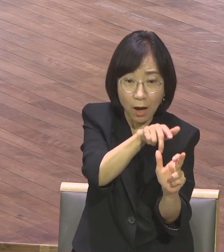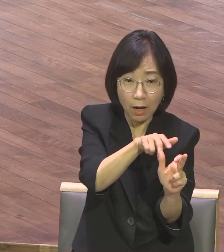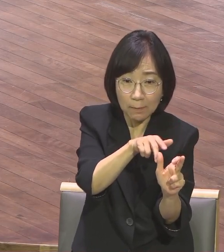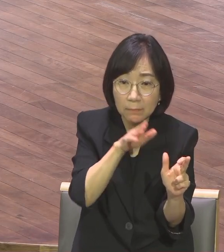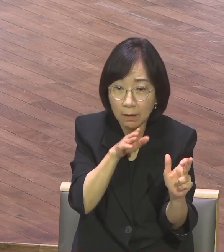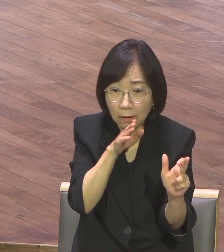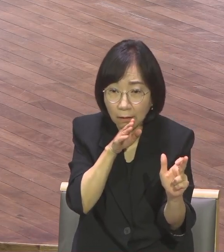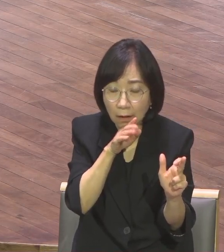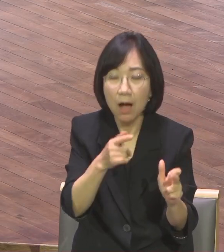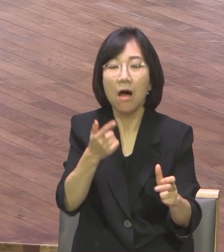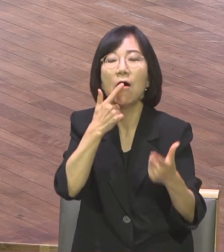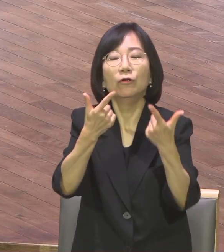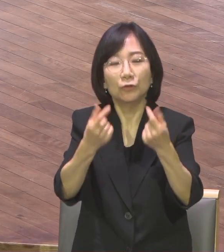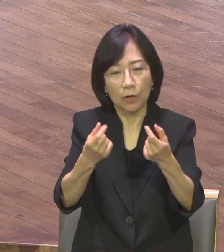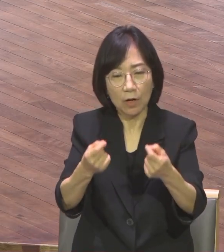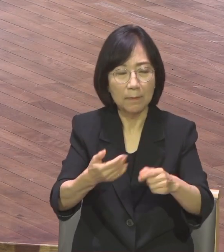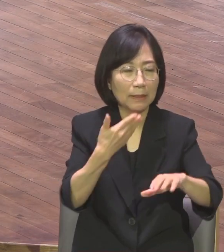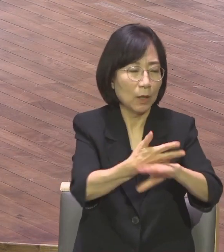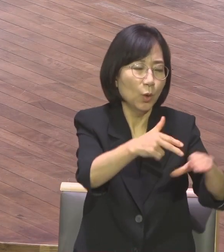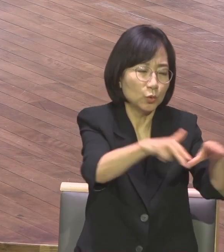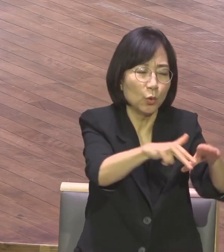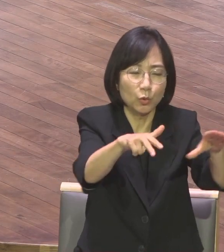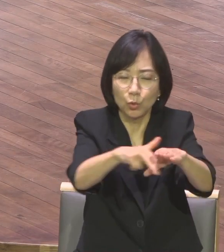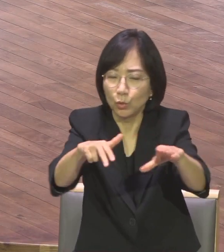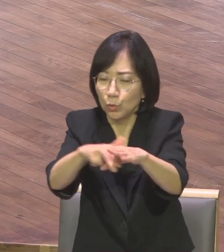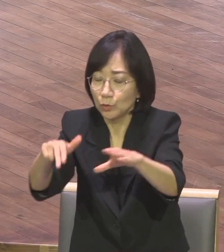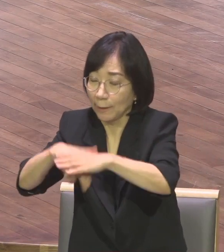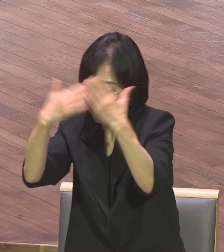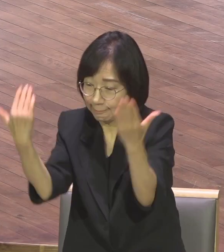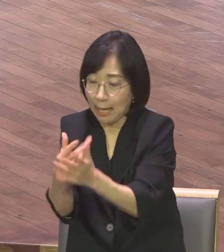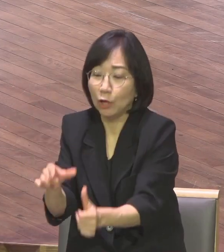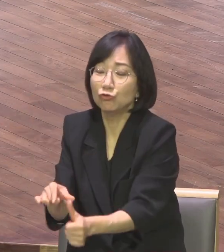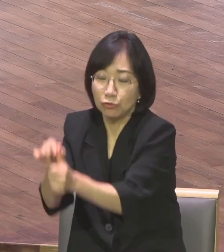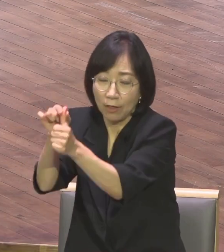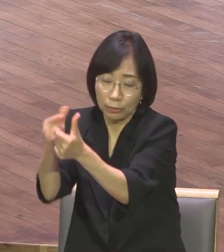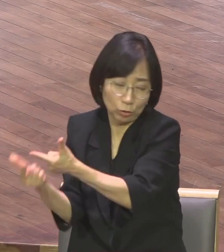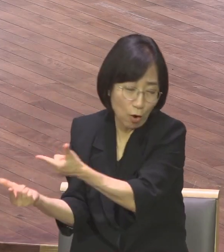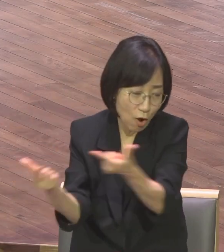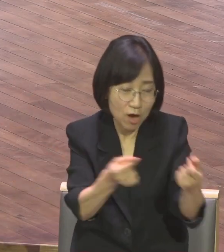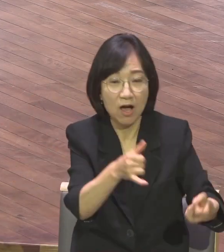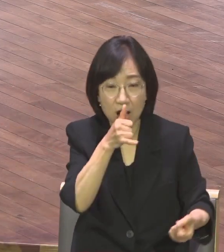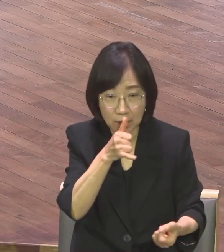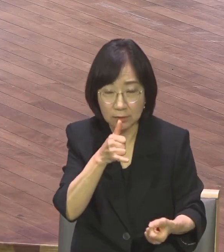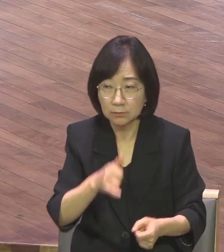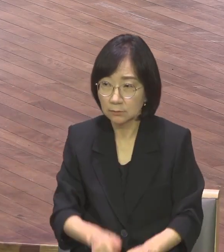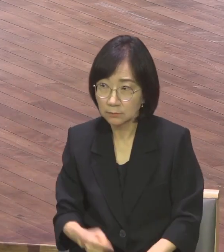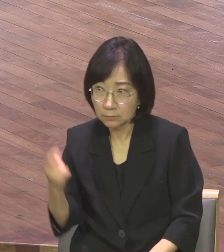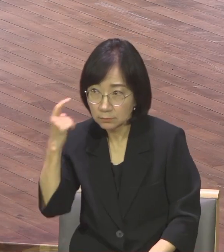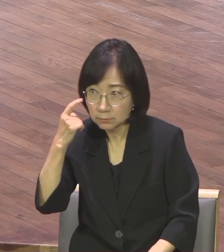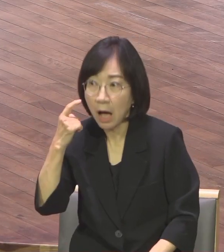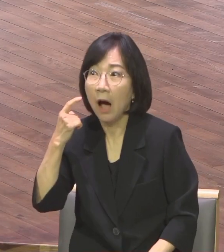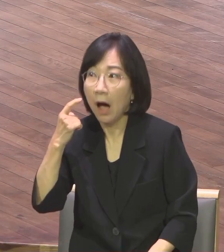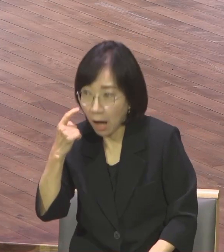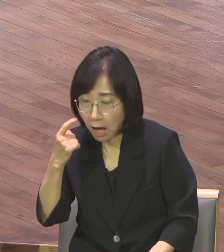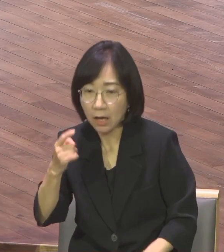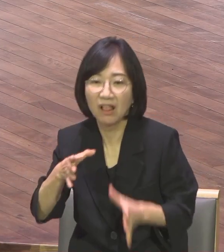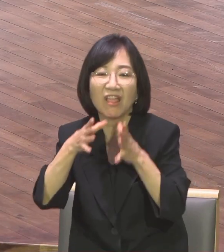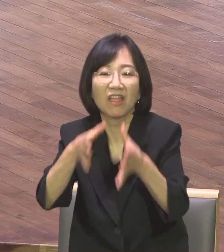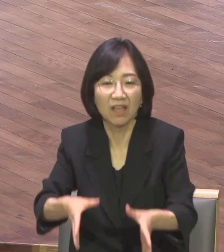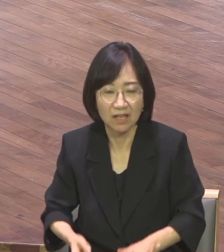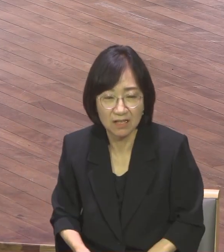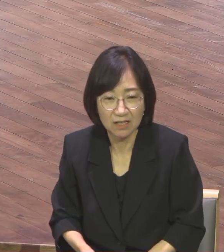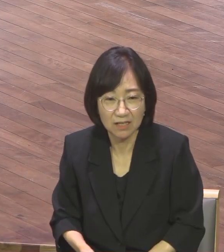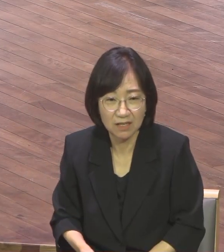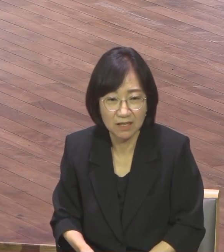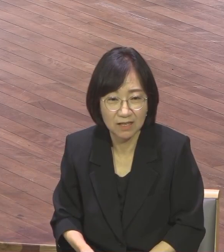다 구원이 있다. 여기에 제일 많이 속고 있죠. 제일 많이 속고 있습니다. 제가 금요일